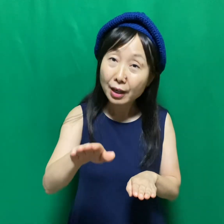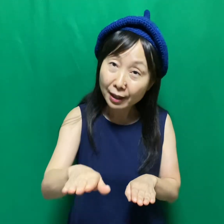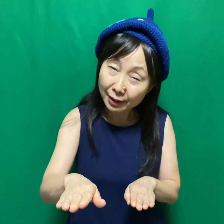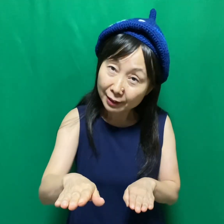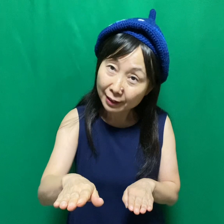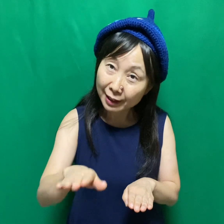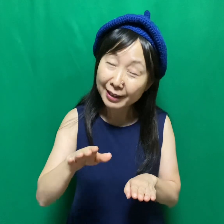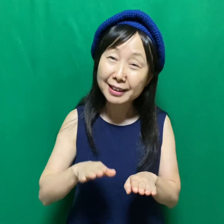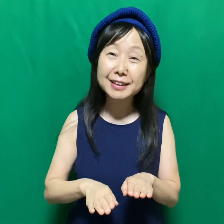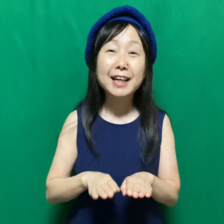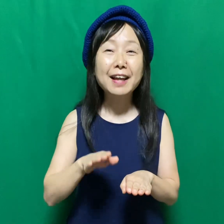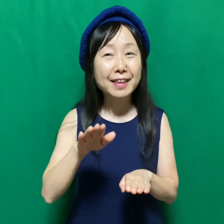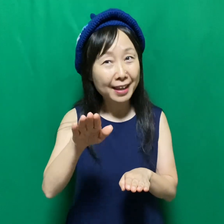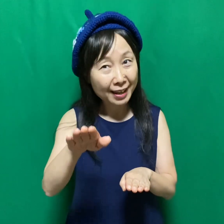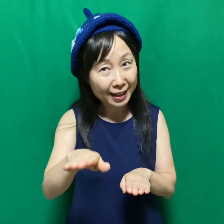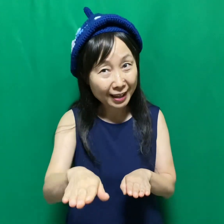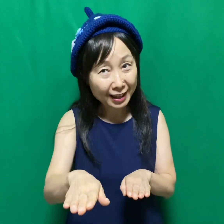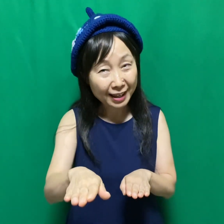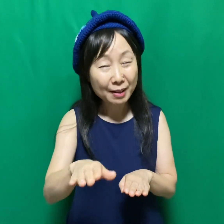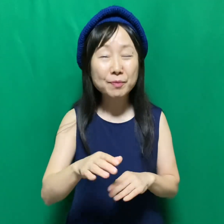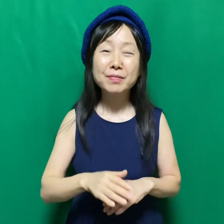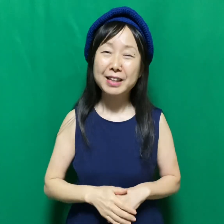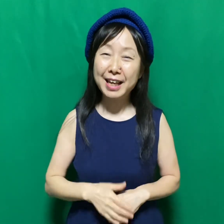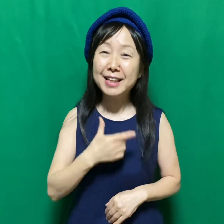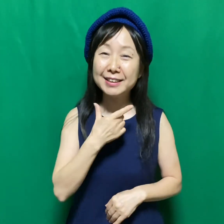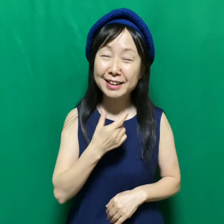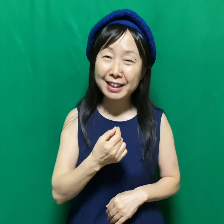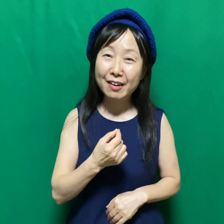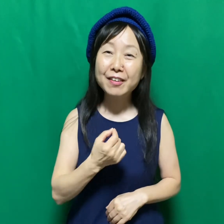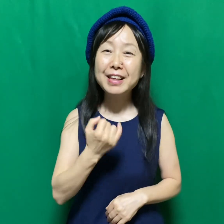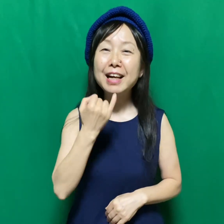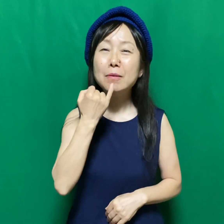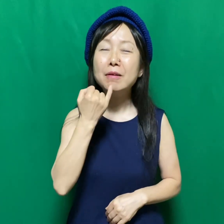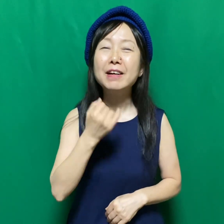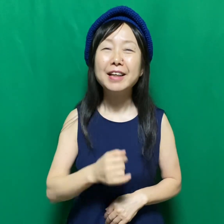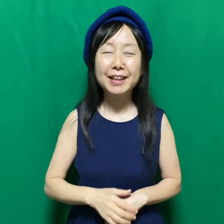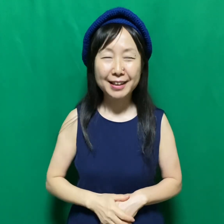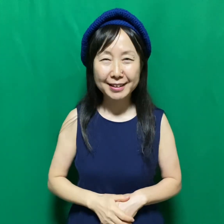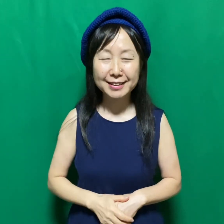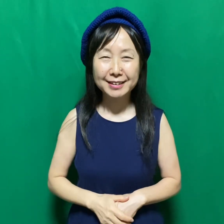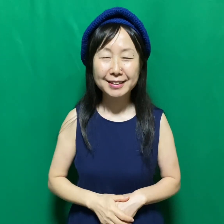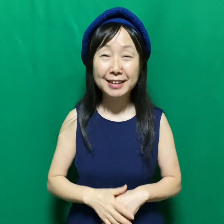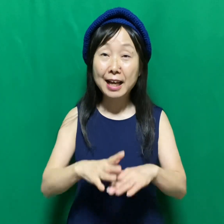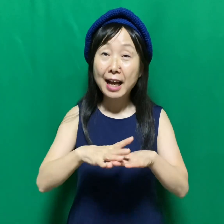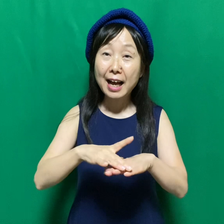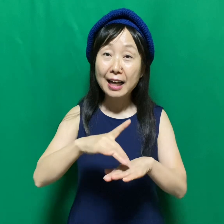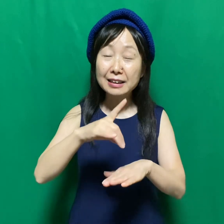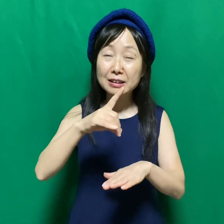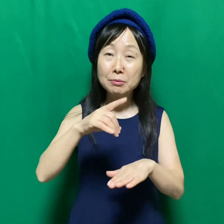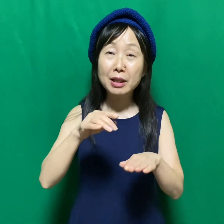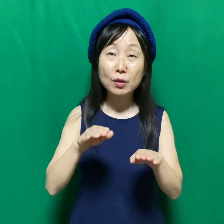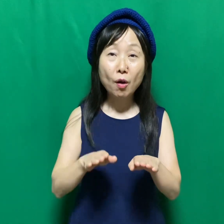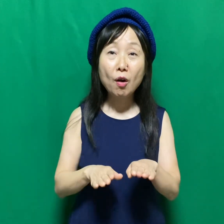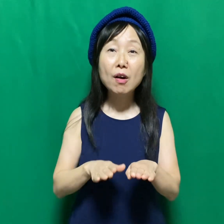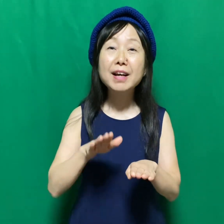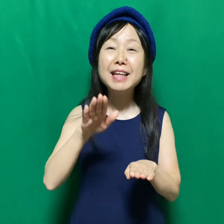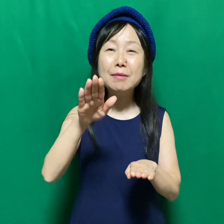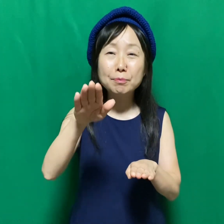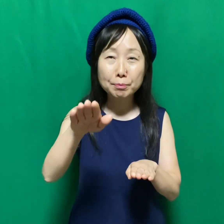簡単ですかね。ね、好きな方で構わないです。はじめの一